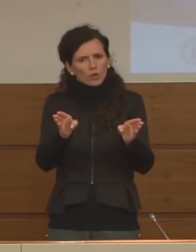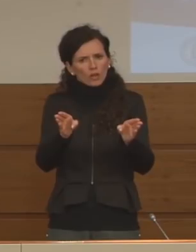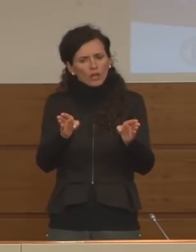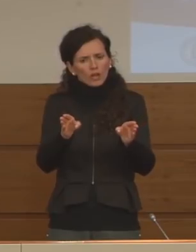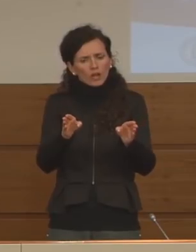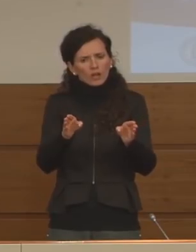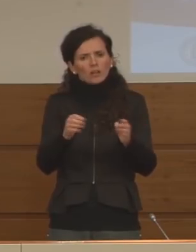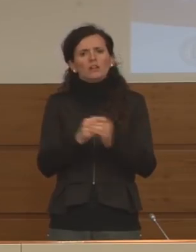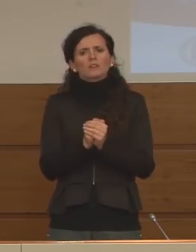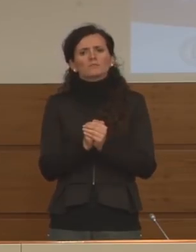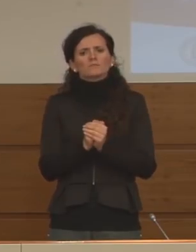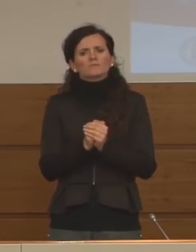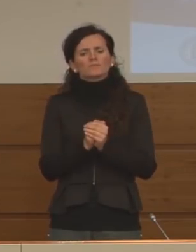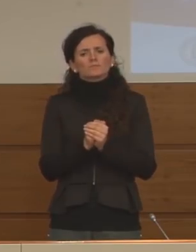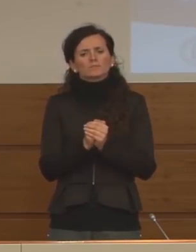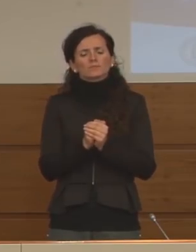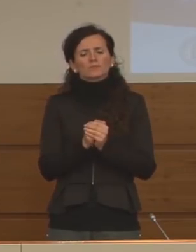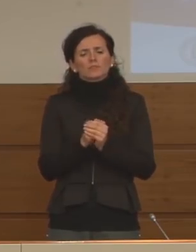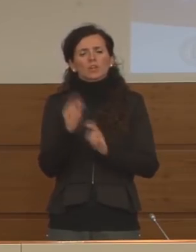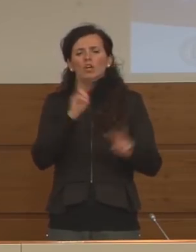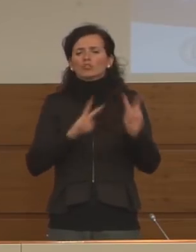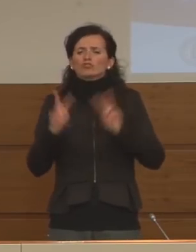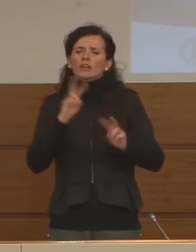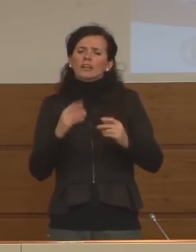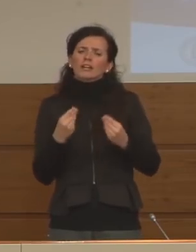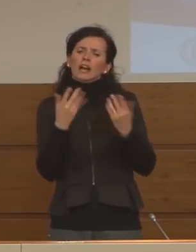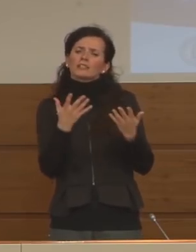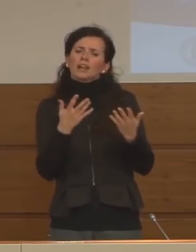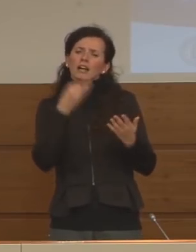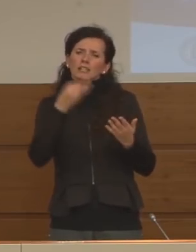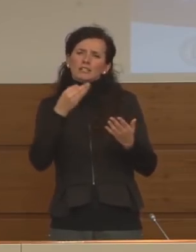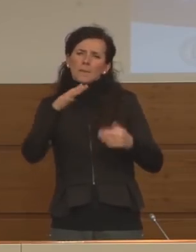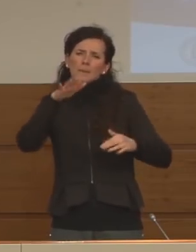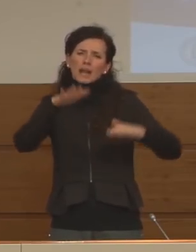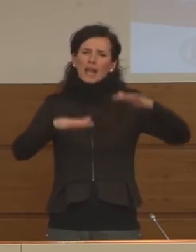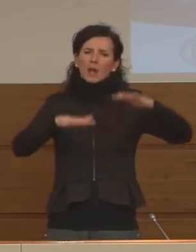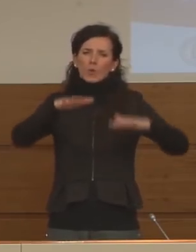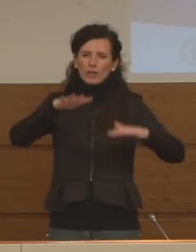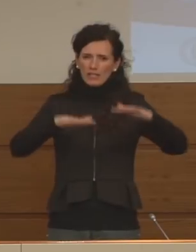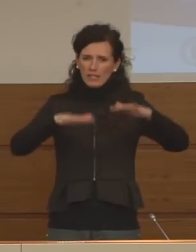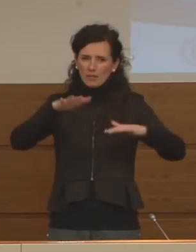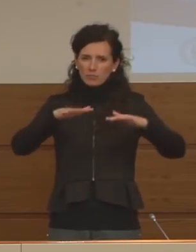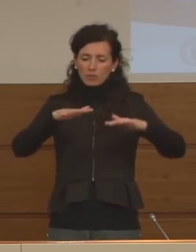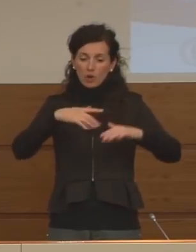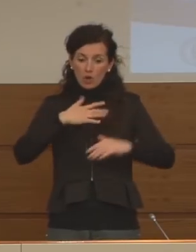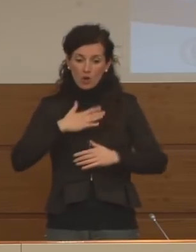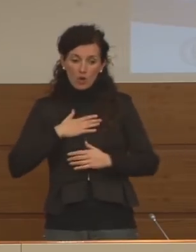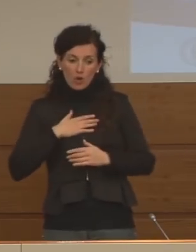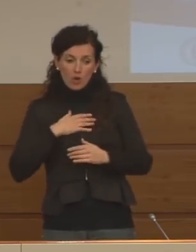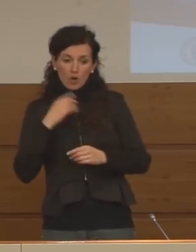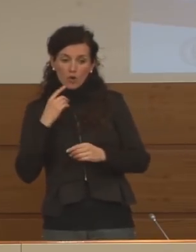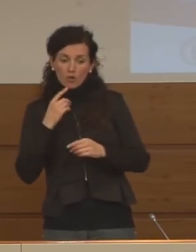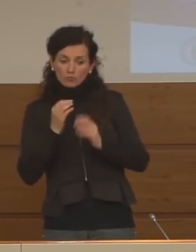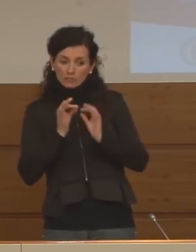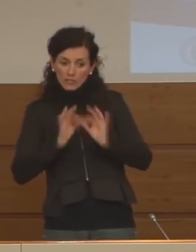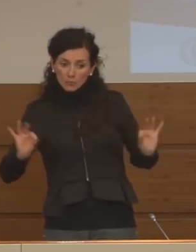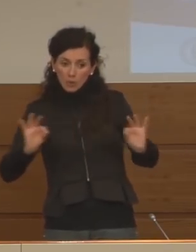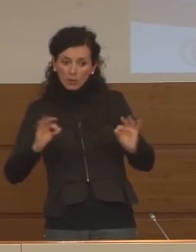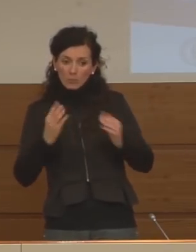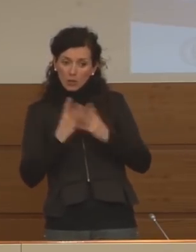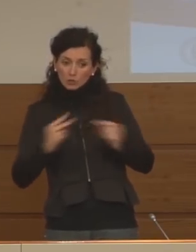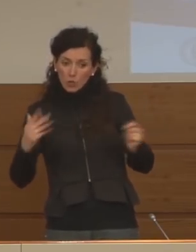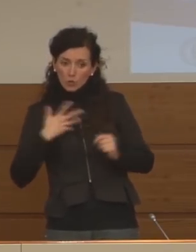il massimo equilibrio possibile considerando le munizioni che abbiamo noi